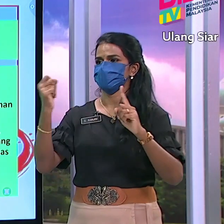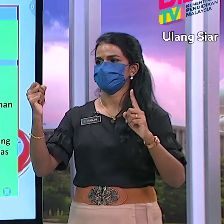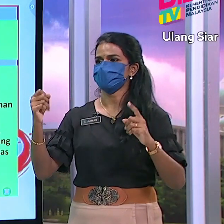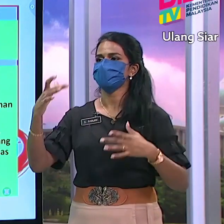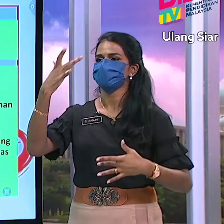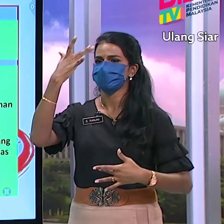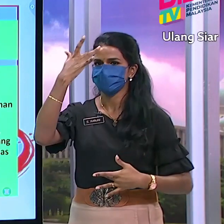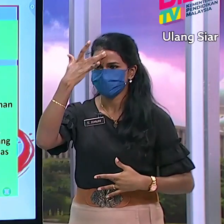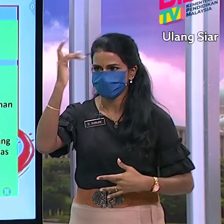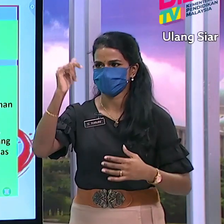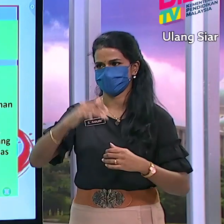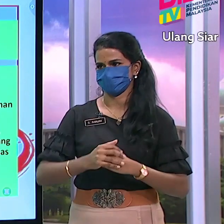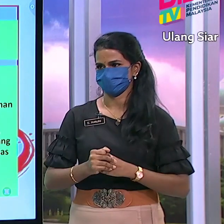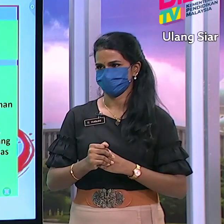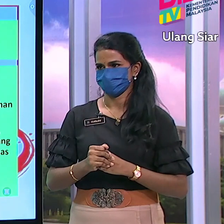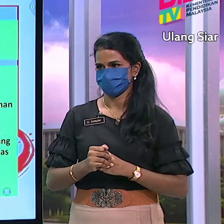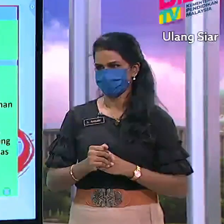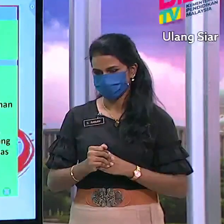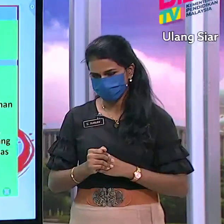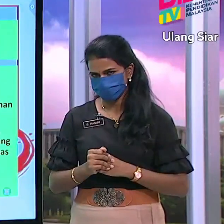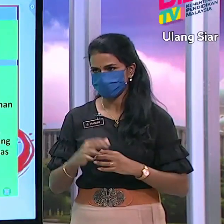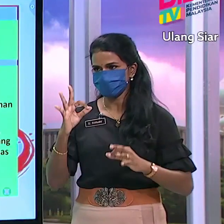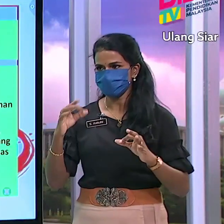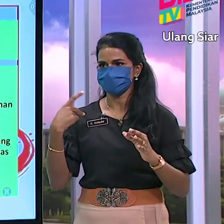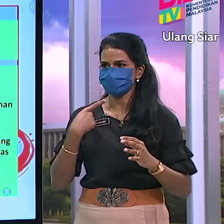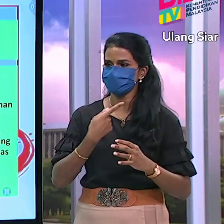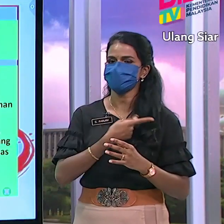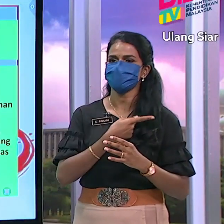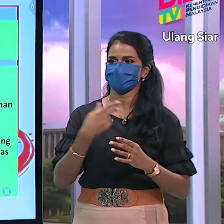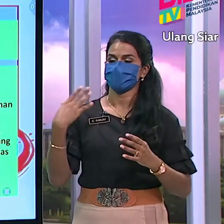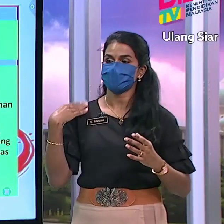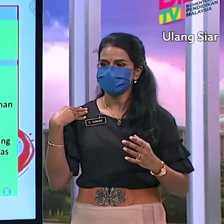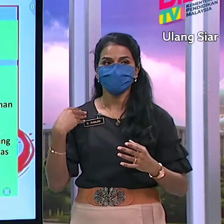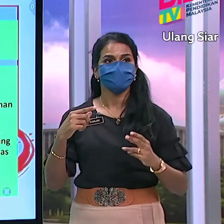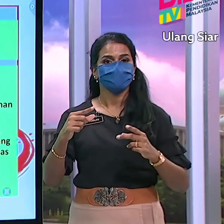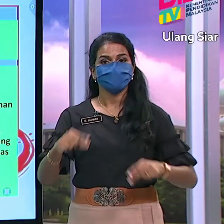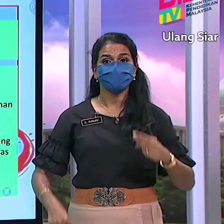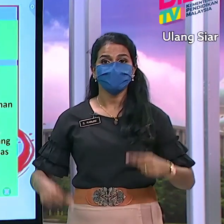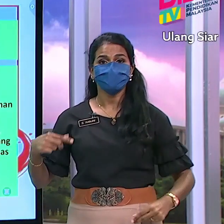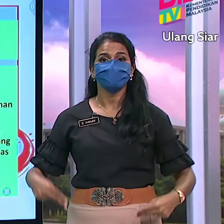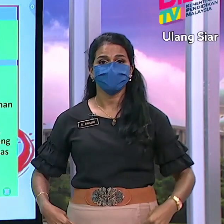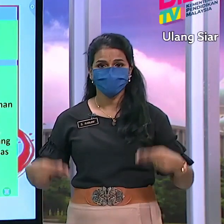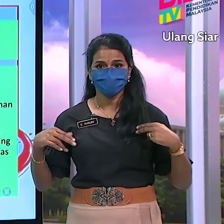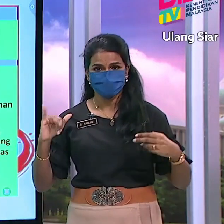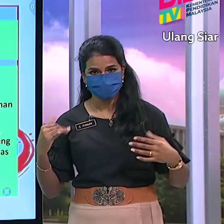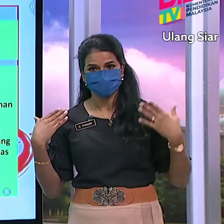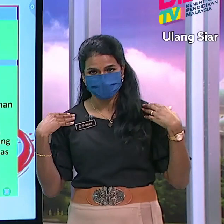daripada penyakit. Kalau kita ada gaya hidup yang